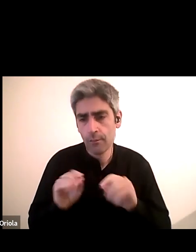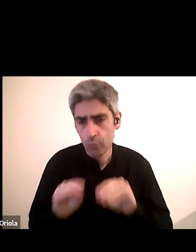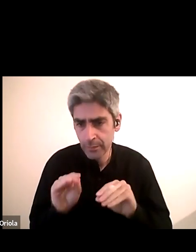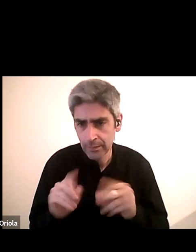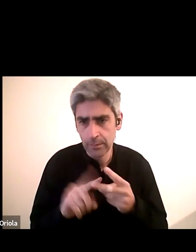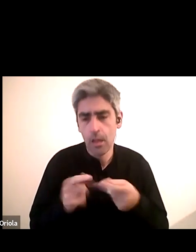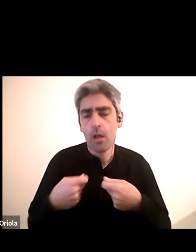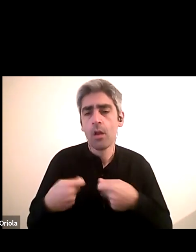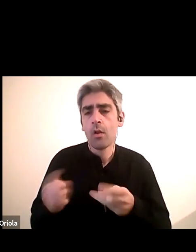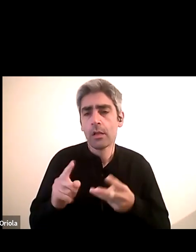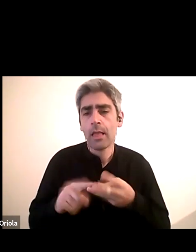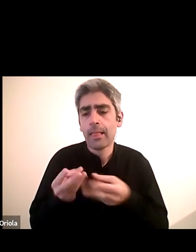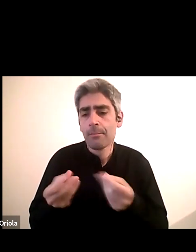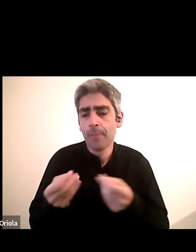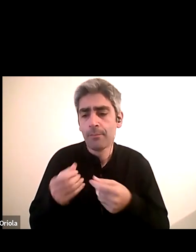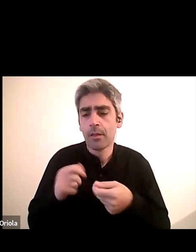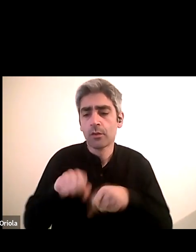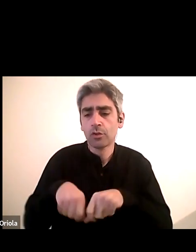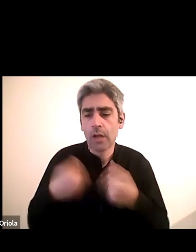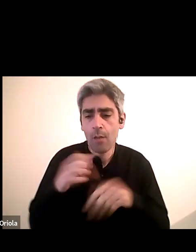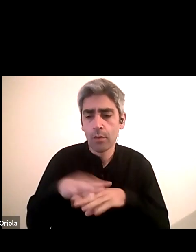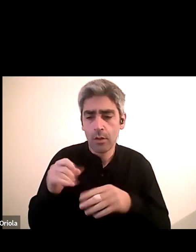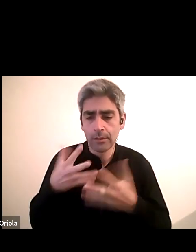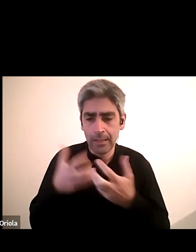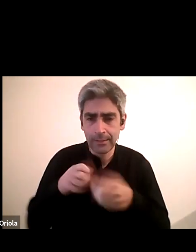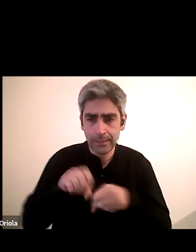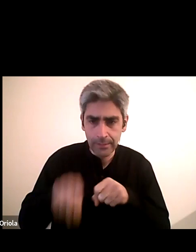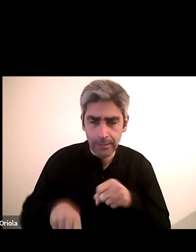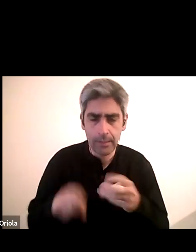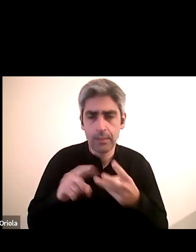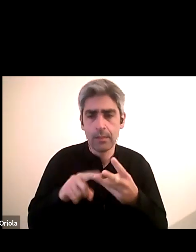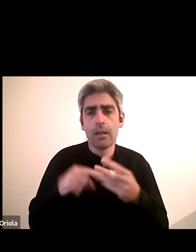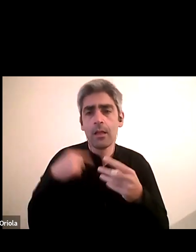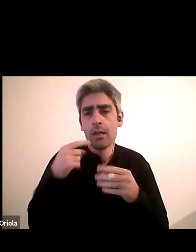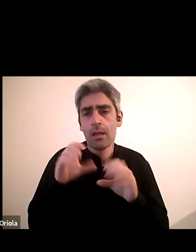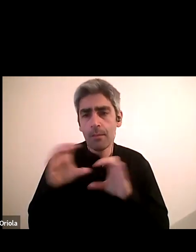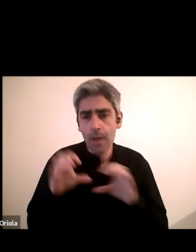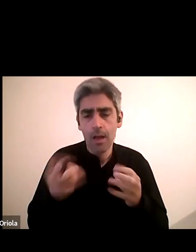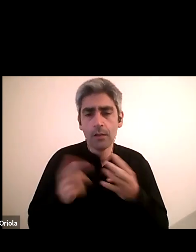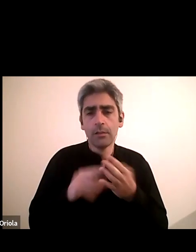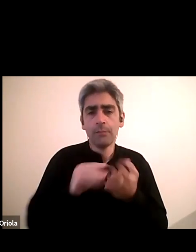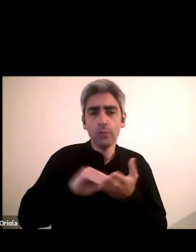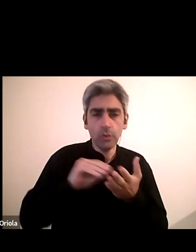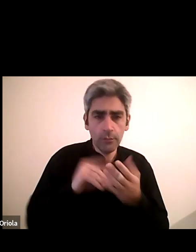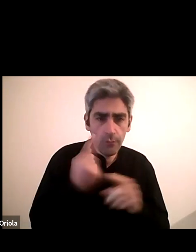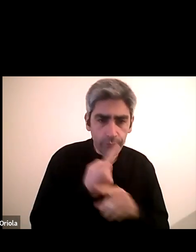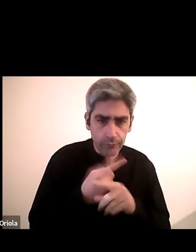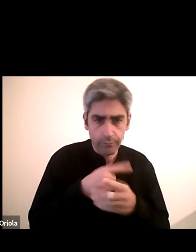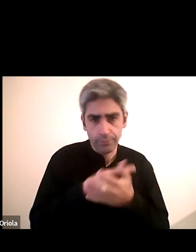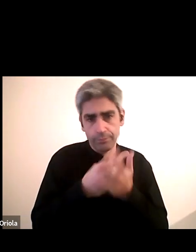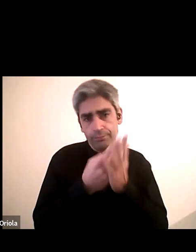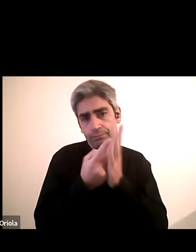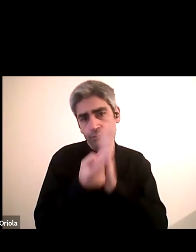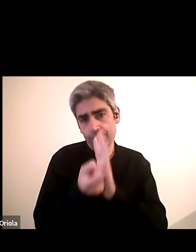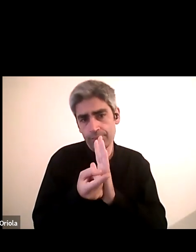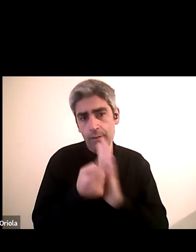custos com equipamento danificado por acidentes, em não custos de imagem, em não custos administrativos, muitas outras coisas. Portanto,